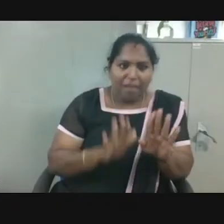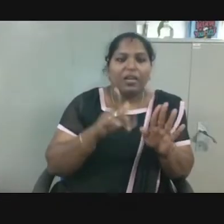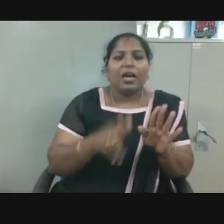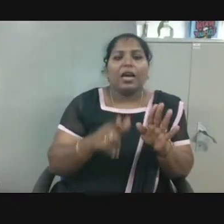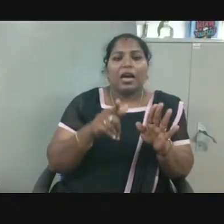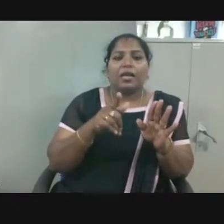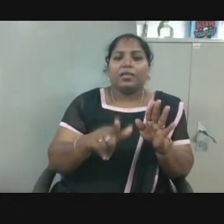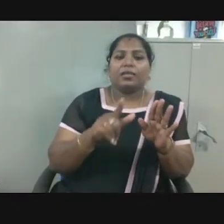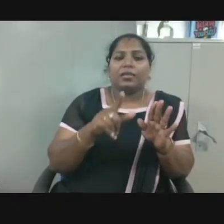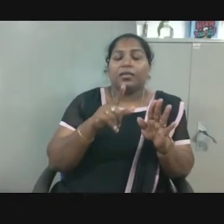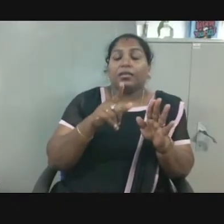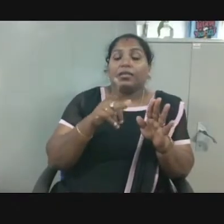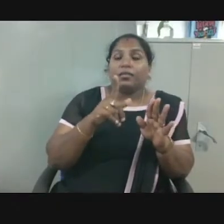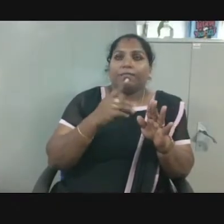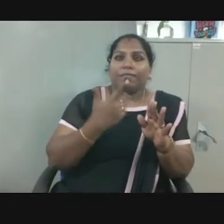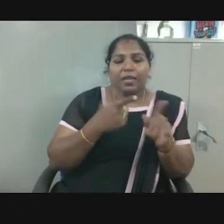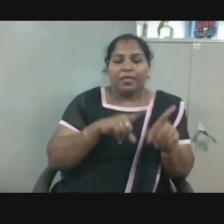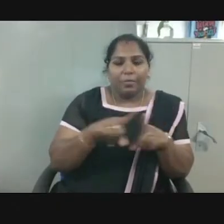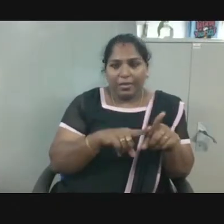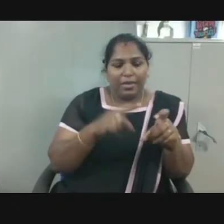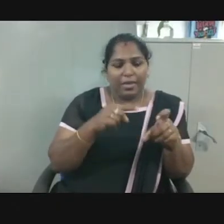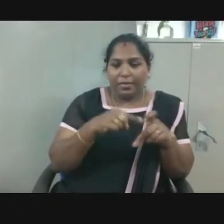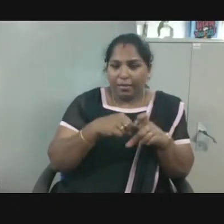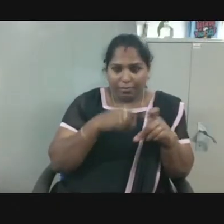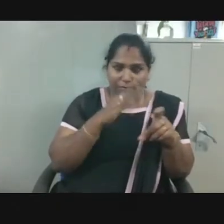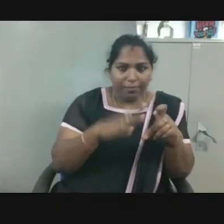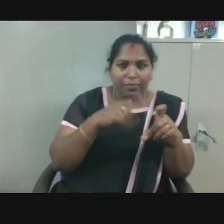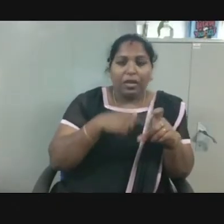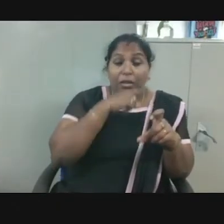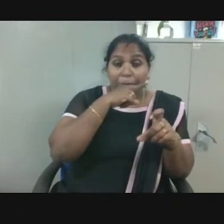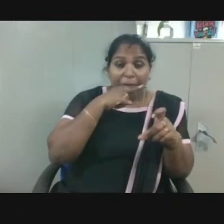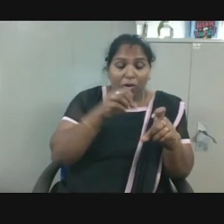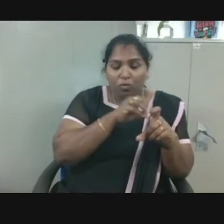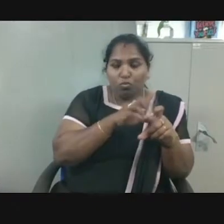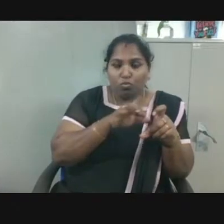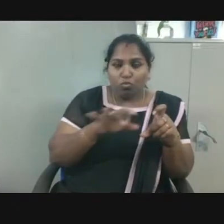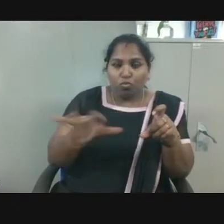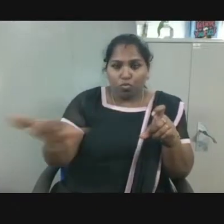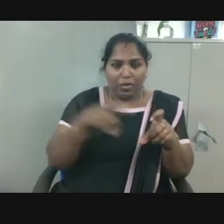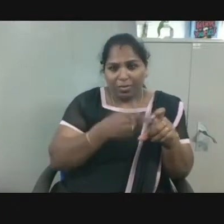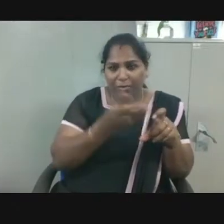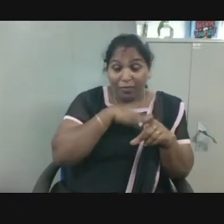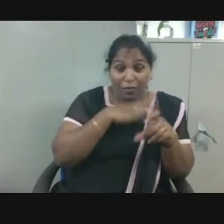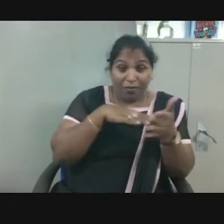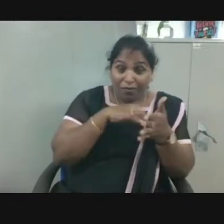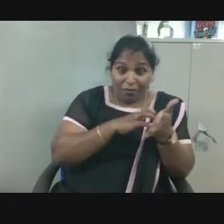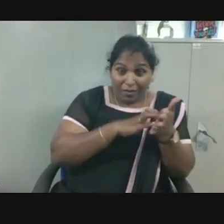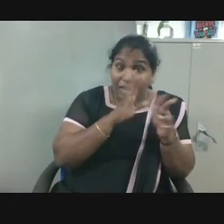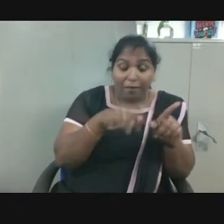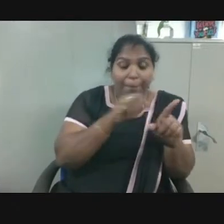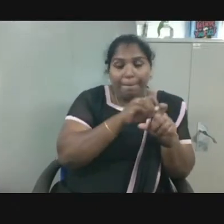വരുമ്പോൾ അതിന്റെ നശിക്കും തോറും ഈ എൻസൈം മസിലിൽ നിന്ന് ബ്ലഡിലോട്ട് കയറും. ബ്ലഡിൽ ഇതിന്റെ അളവ് 10